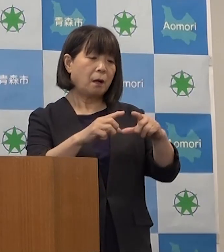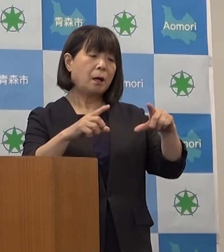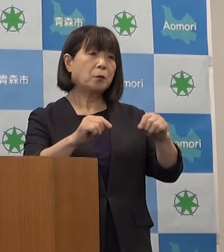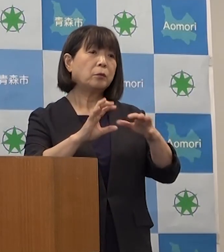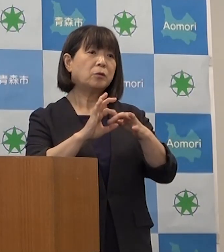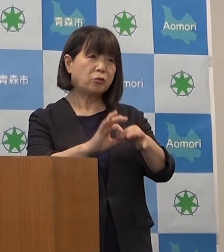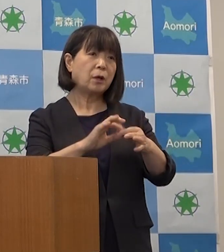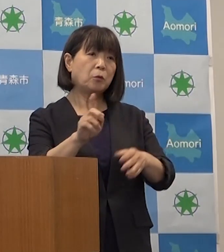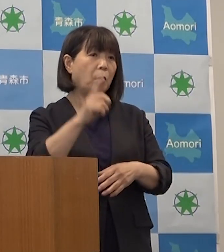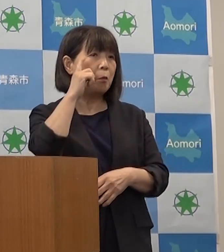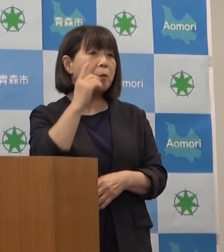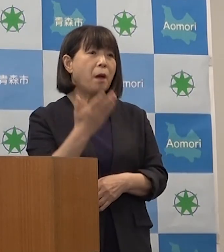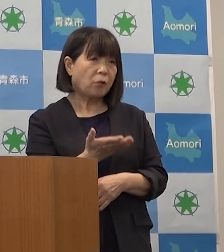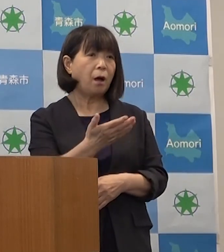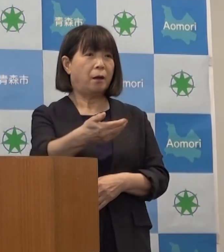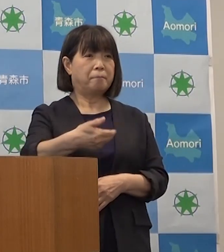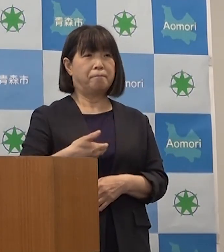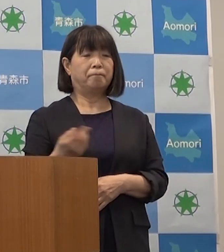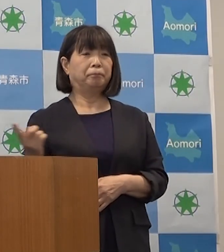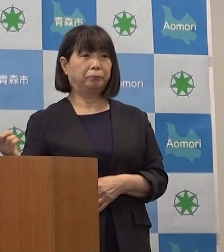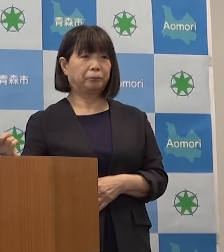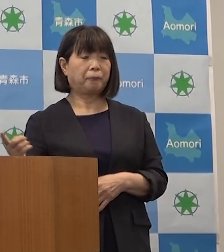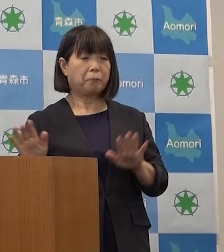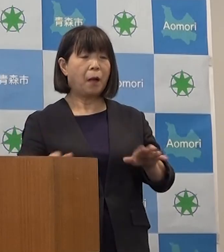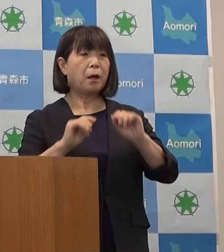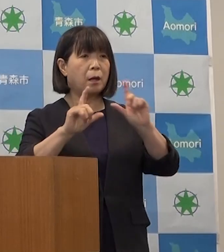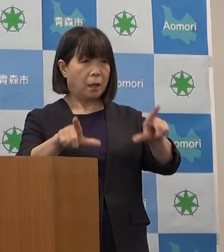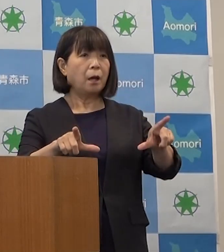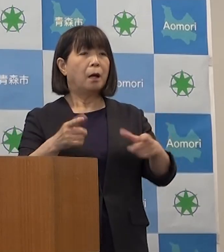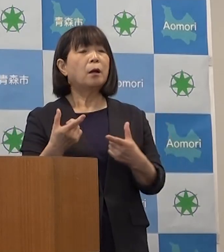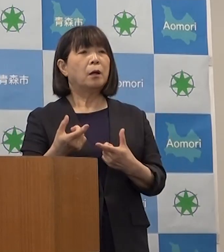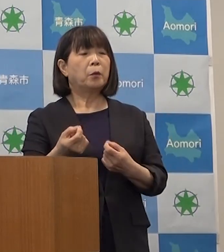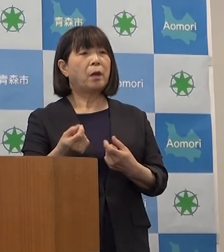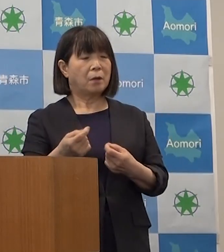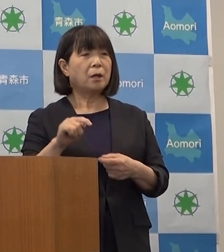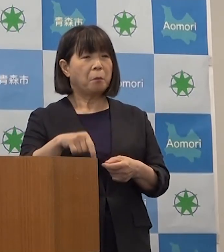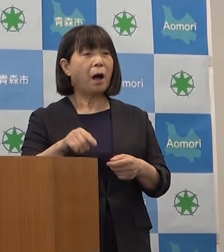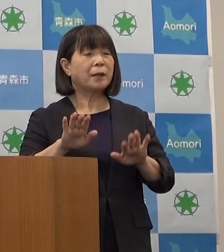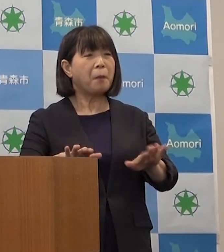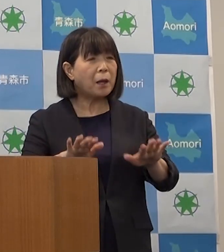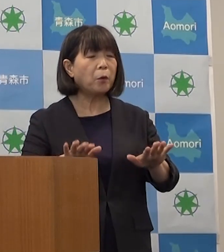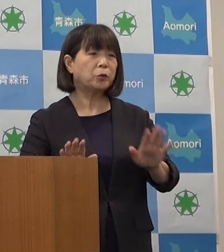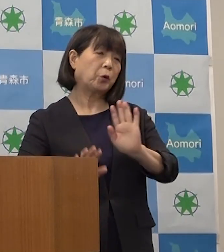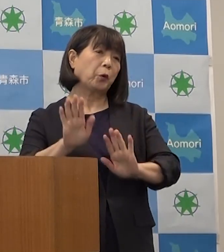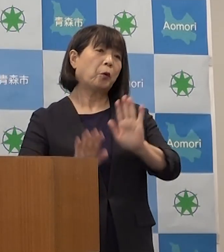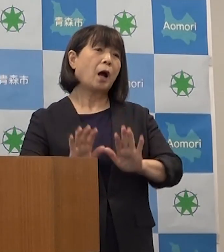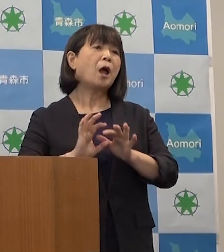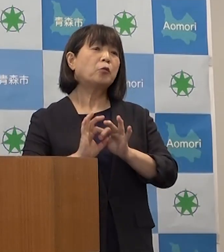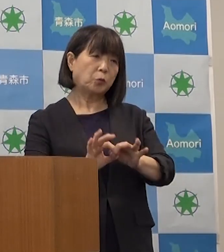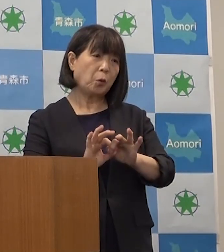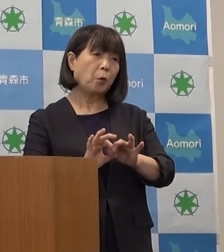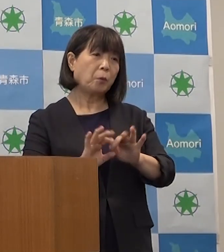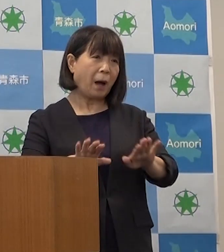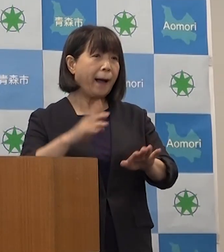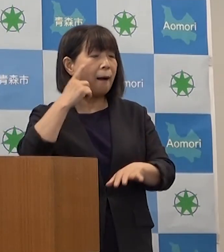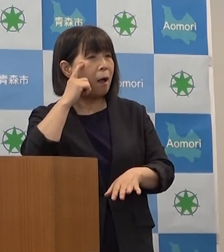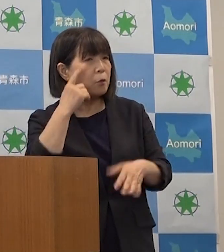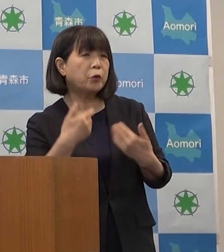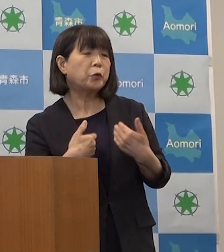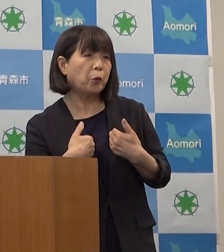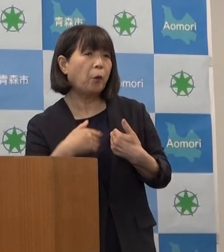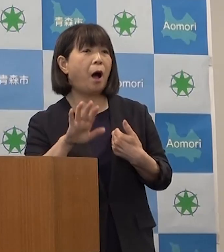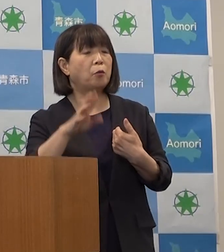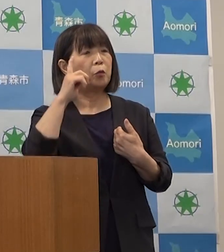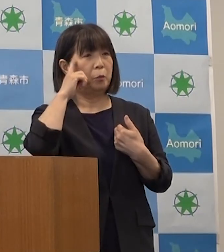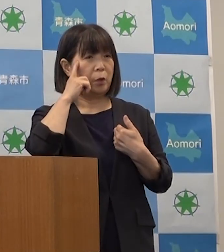でしょうか。 現時点でいけばその方がいいと思います。ただ今後どういう形で 対策をしていくのか、そ